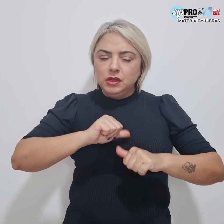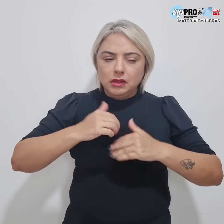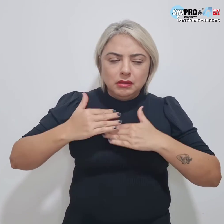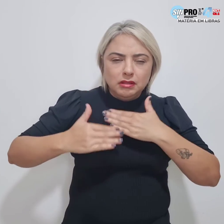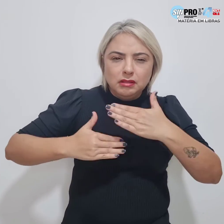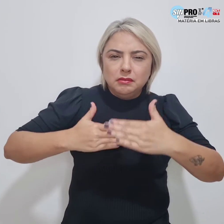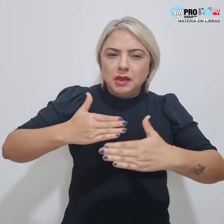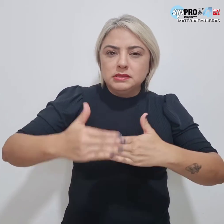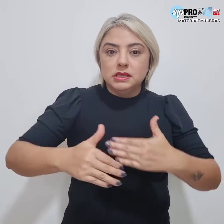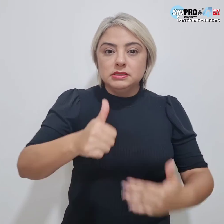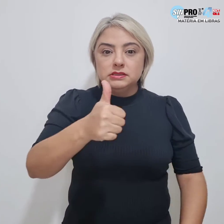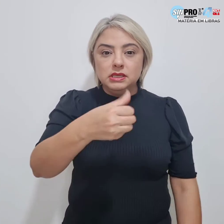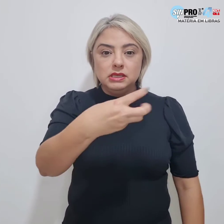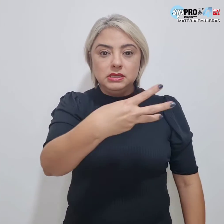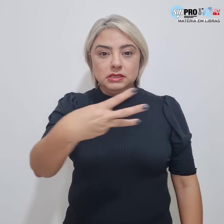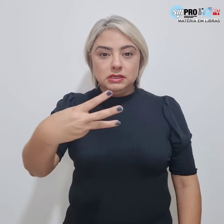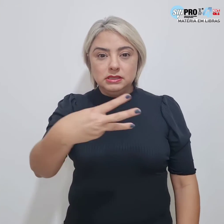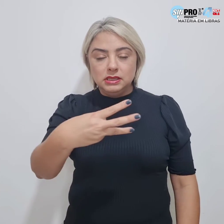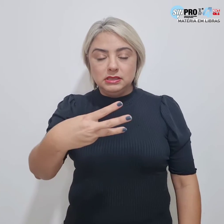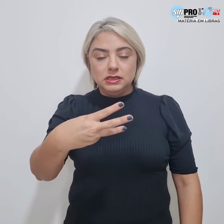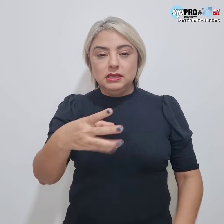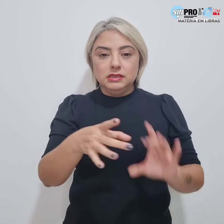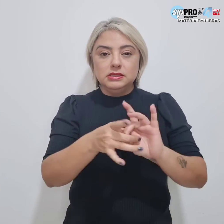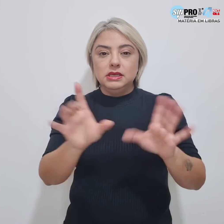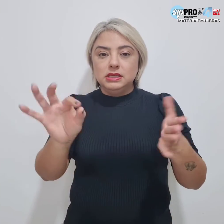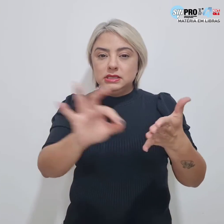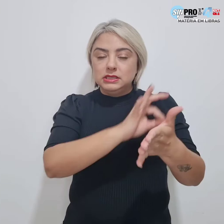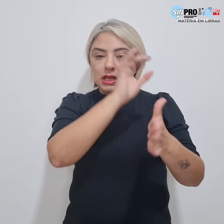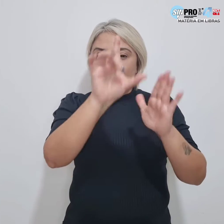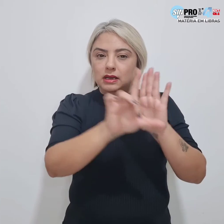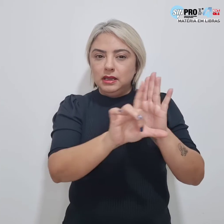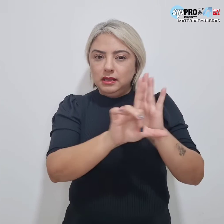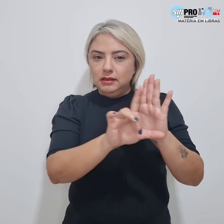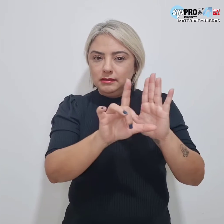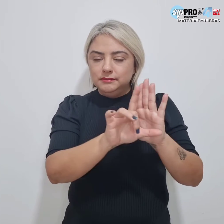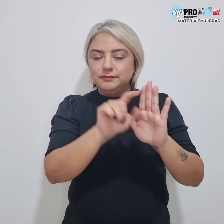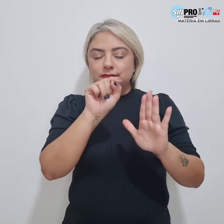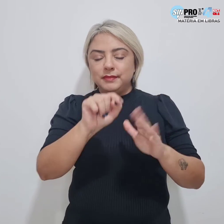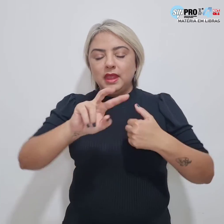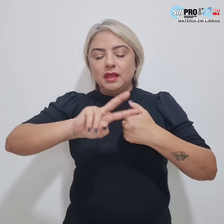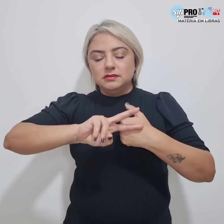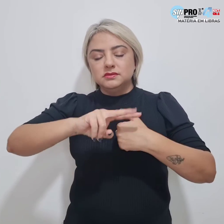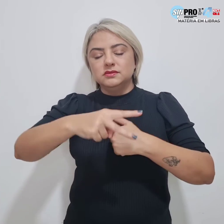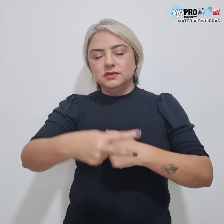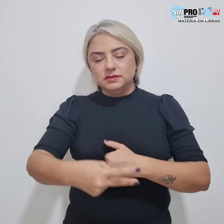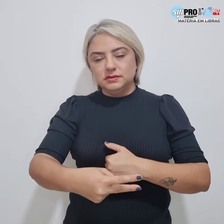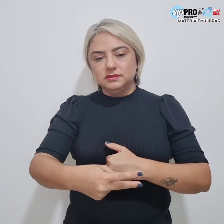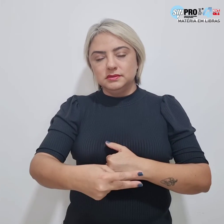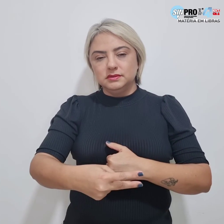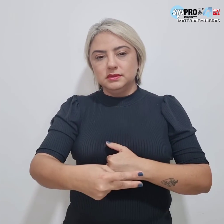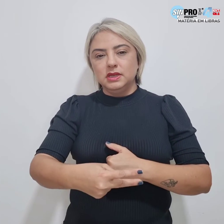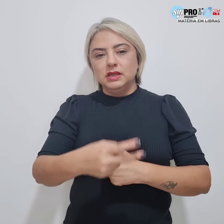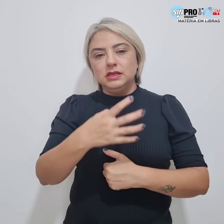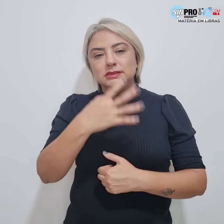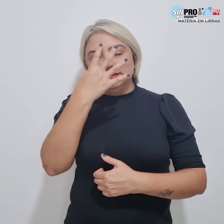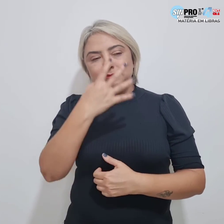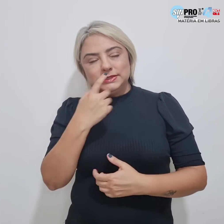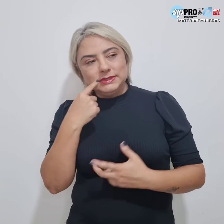passados 133 anos da abolição, as suas consequências ainda são bastantes e duramente